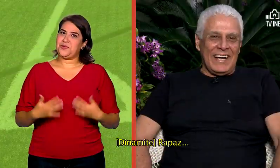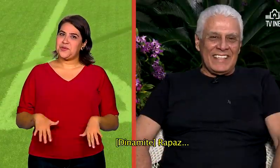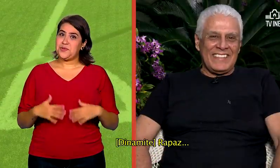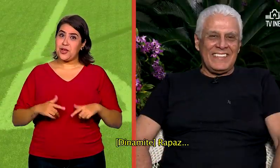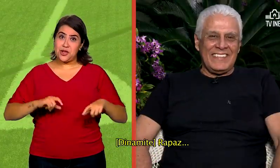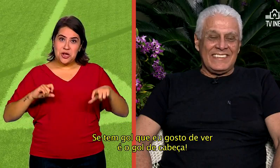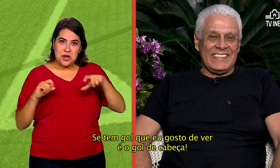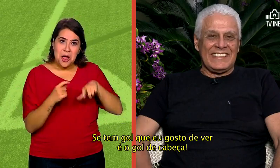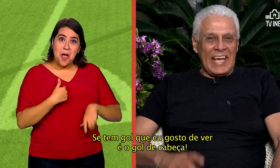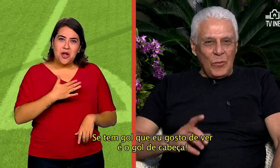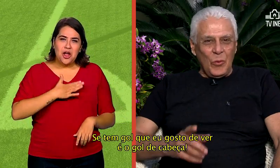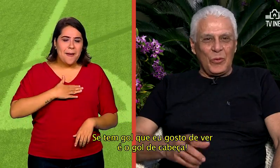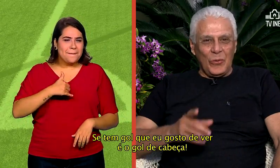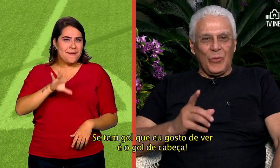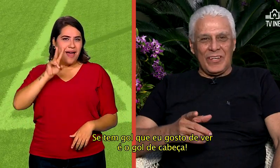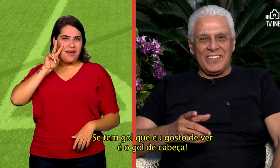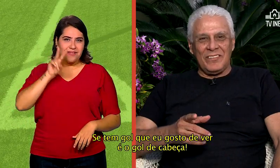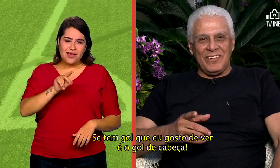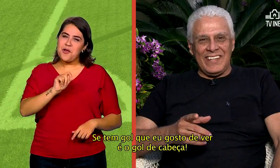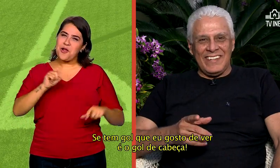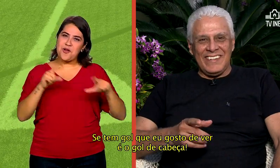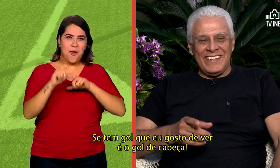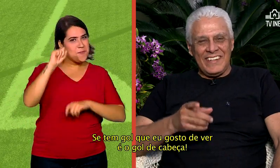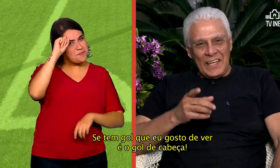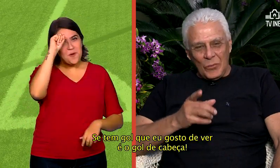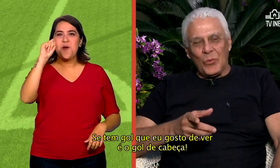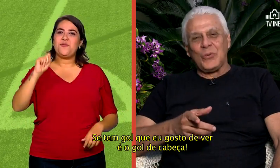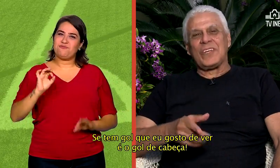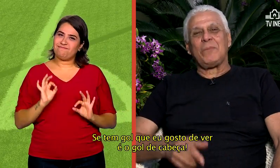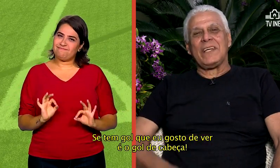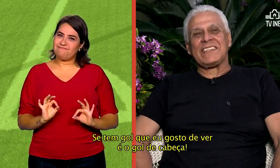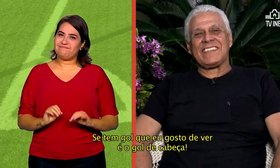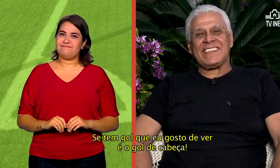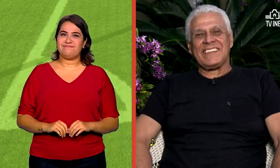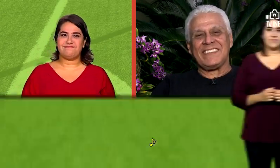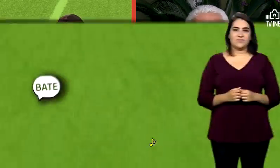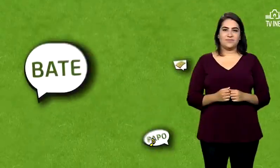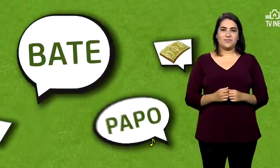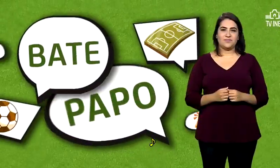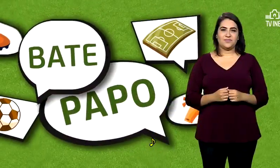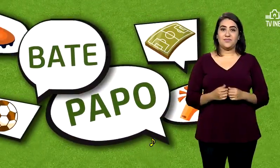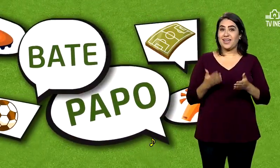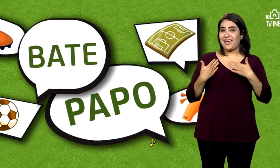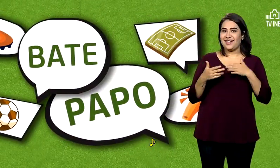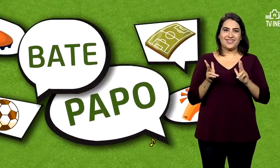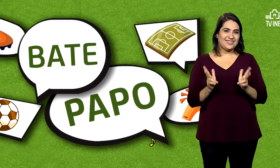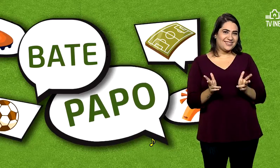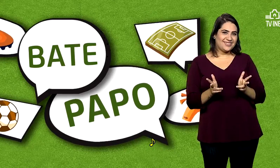Rapaz, se tem gol que eu gosto de ver, é o gol de cabeça. Bate-papo!